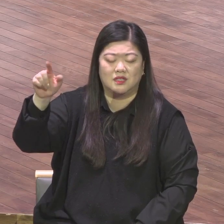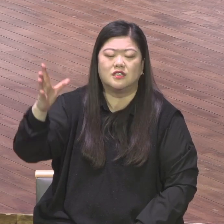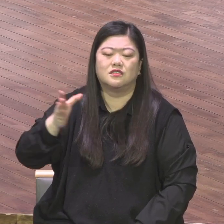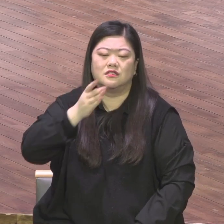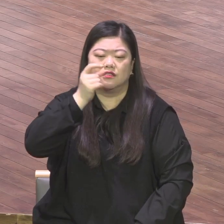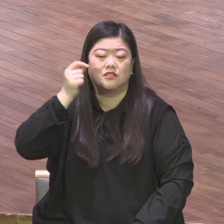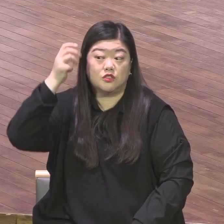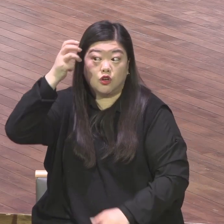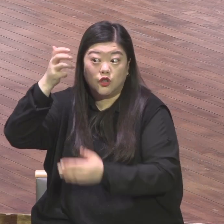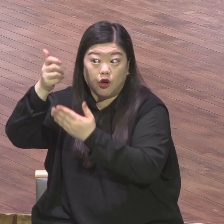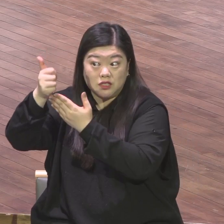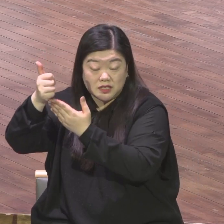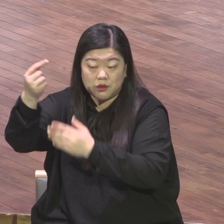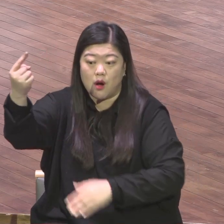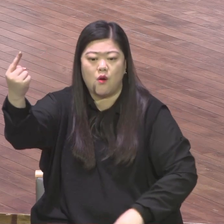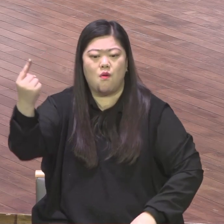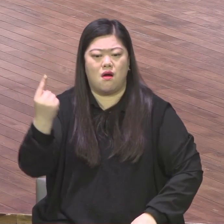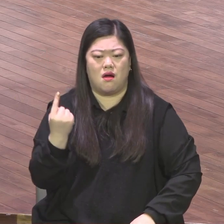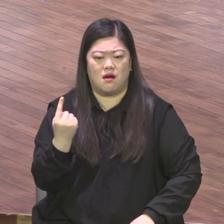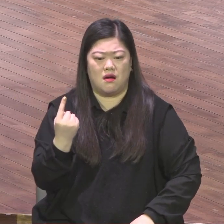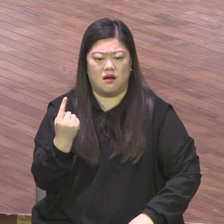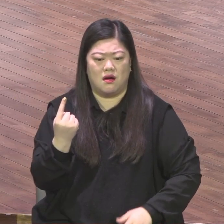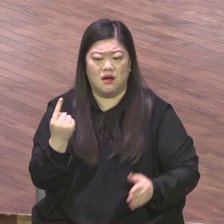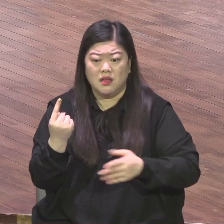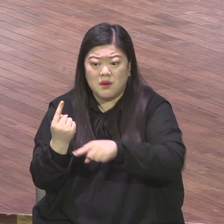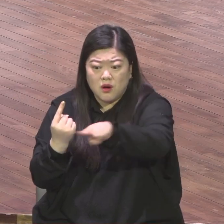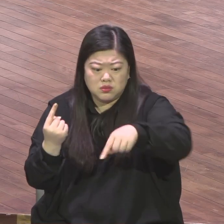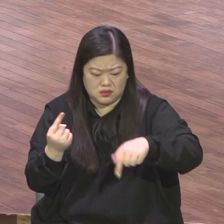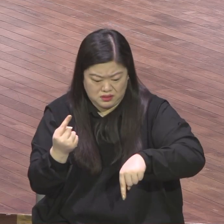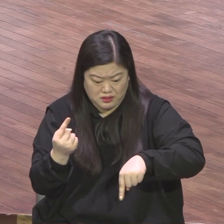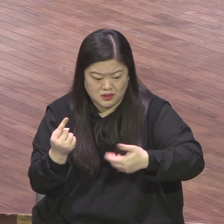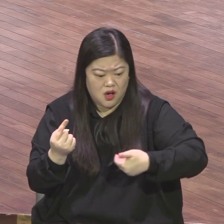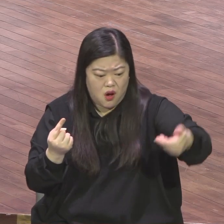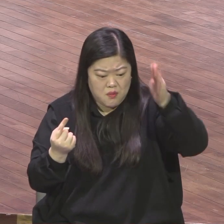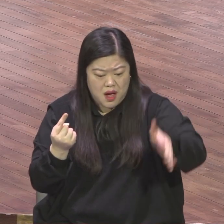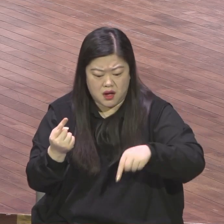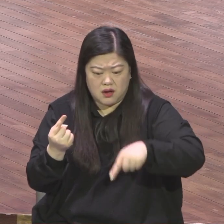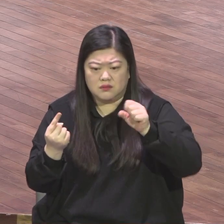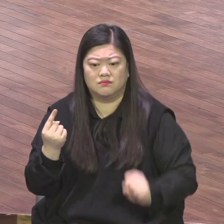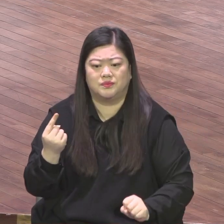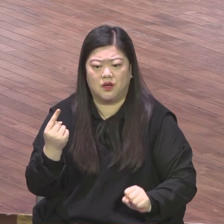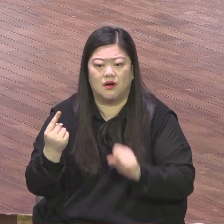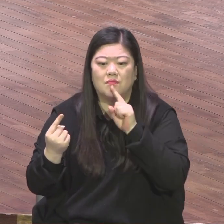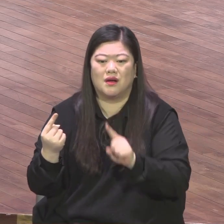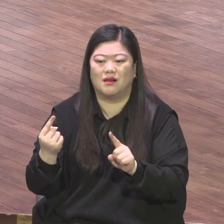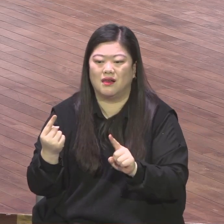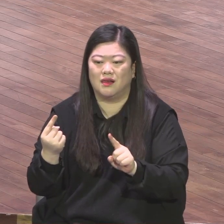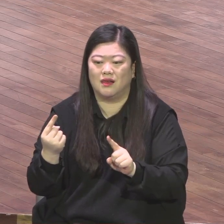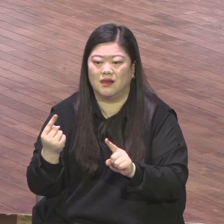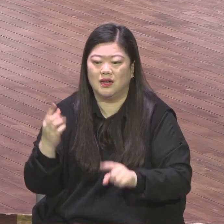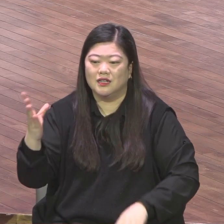예루살렘에서 머무르라. 무슨 능력입니까? 바로 성령의 능력입니다.